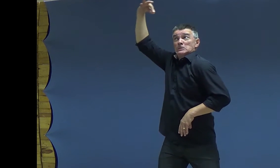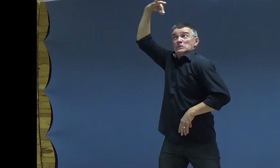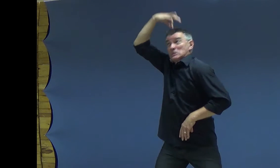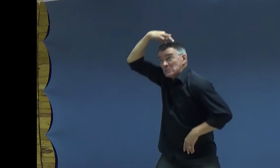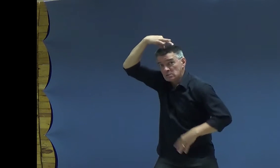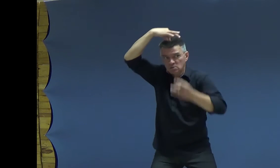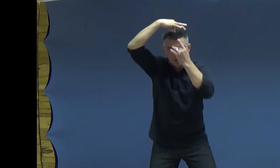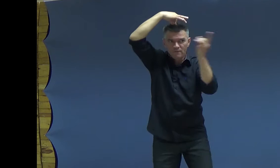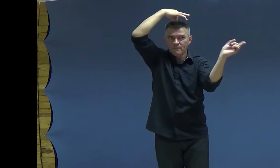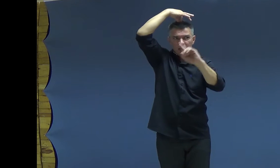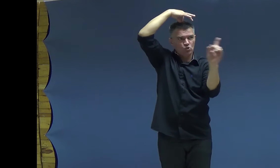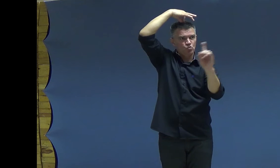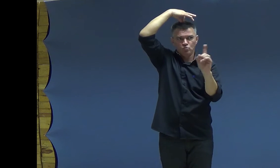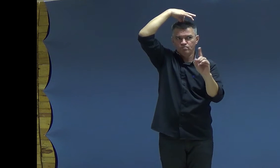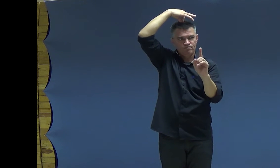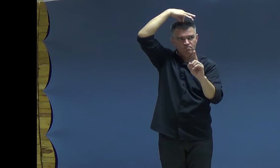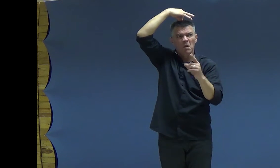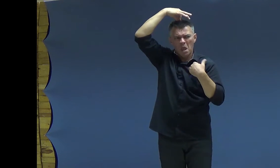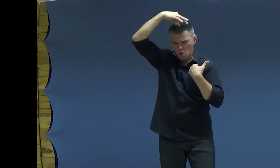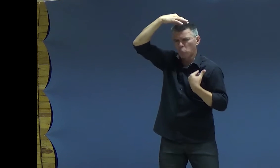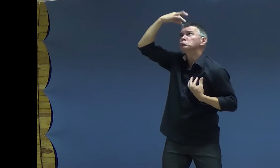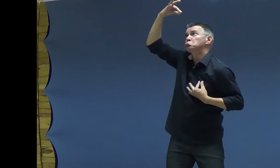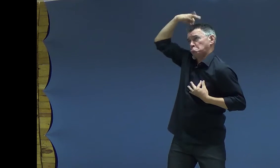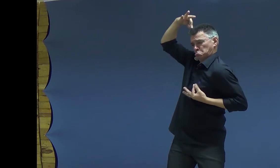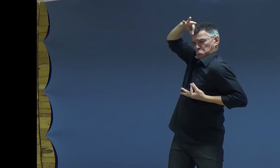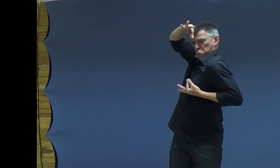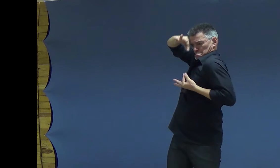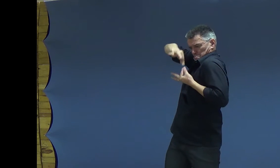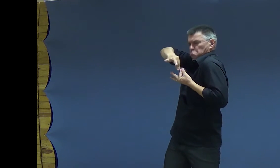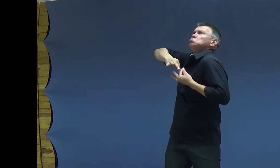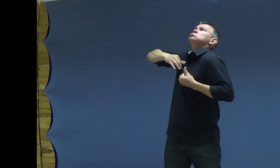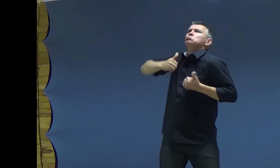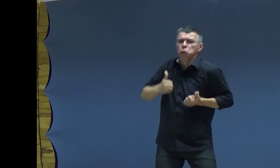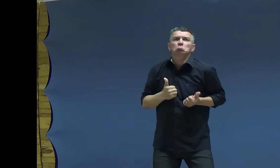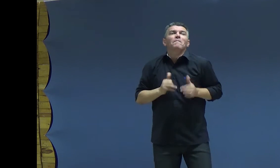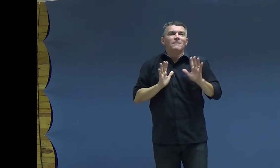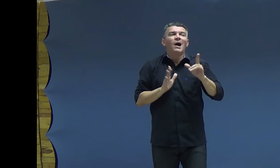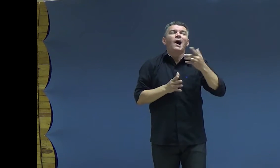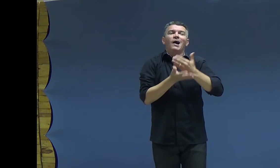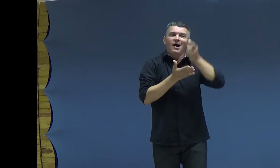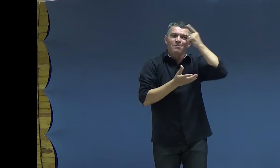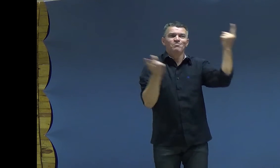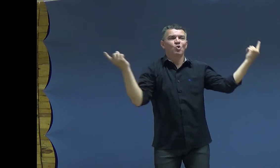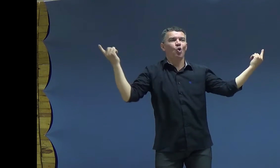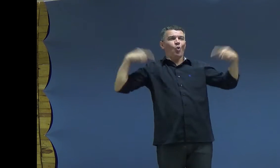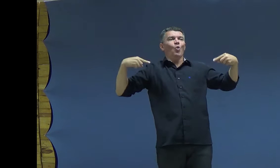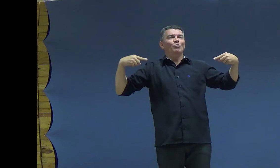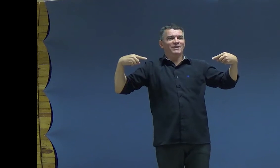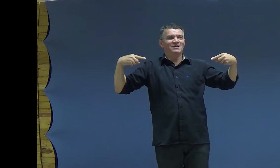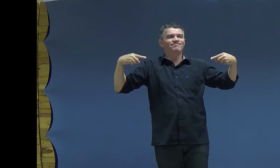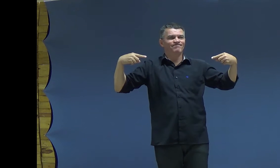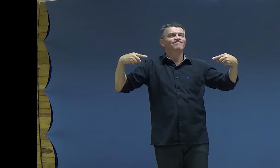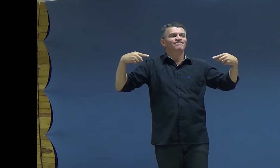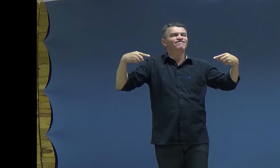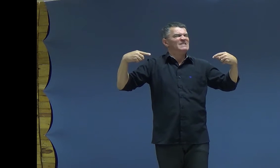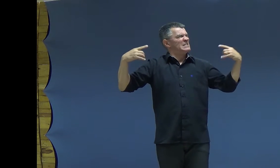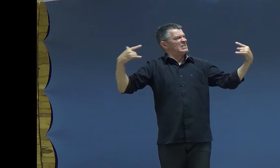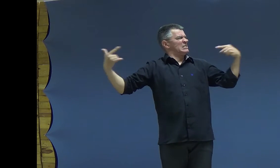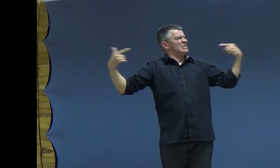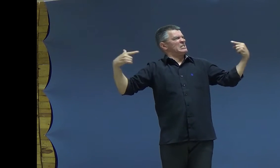Então o Espírito está ali. Não é fácil. O Espírito está em mim, mas o diabo ele está contra isso.